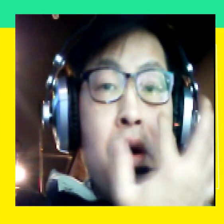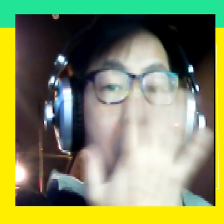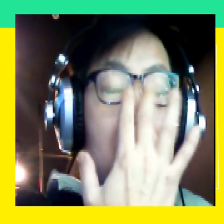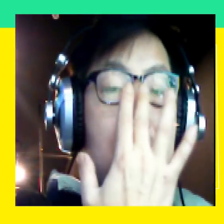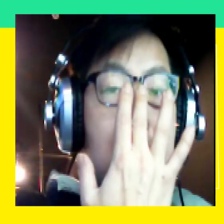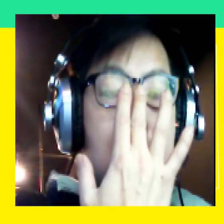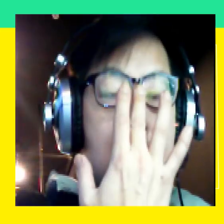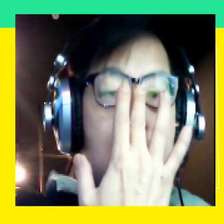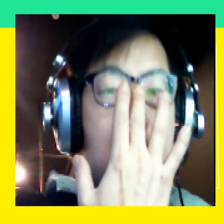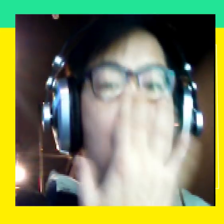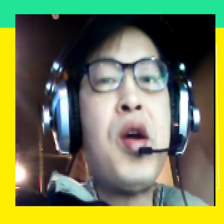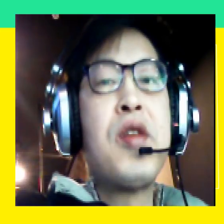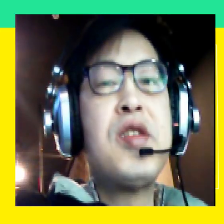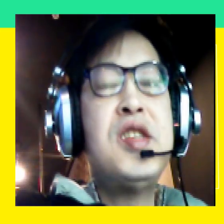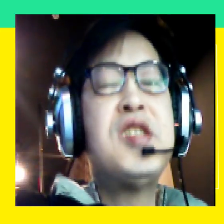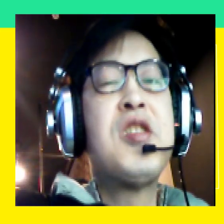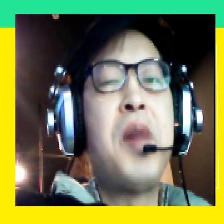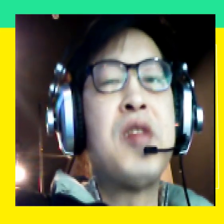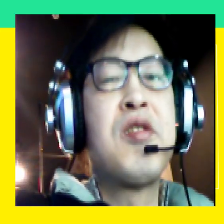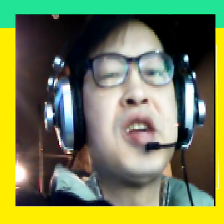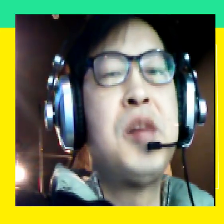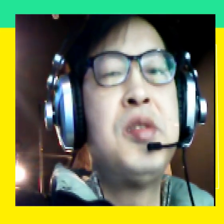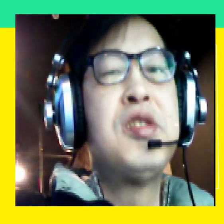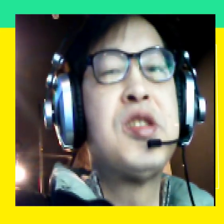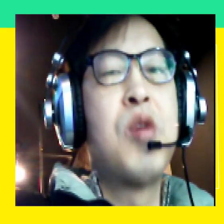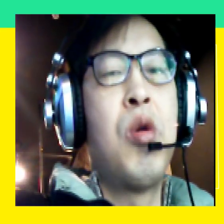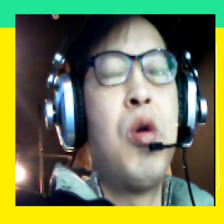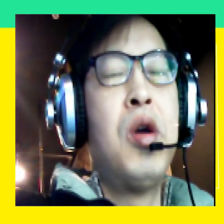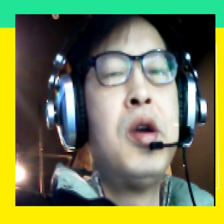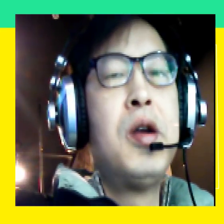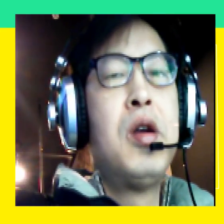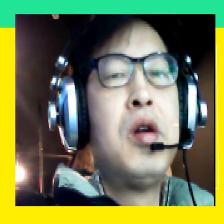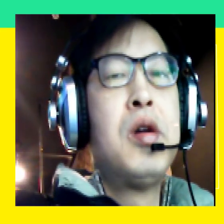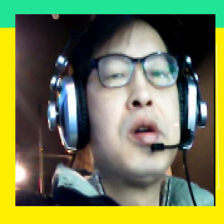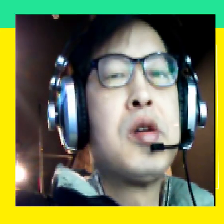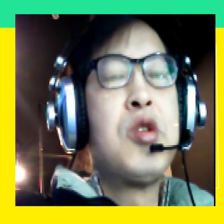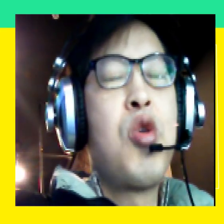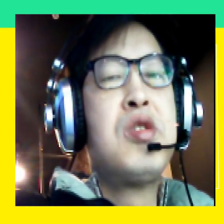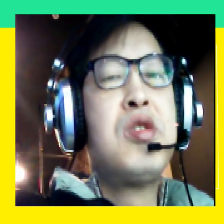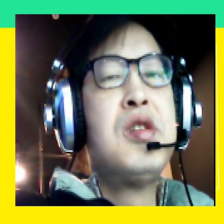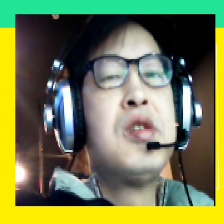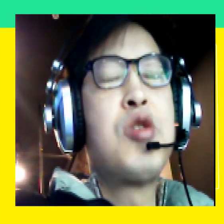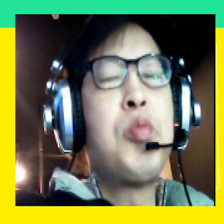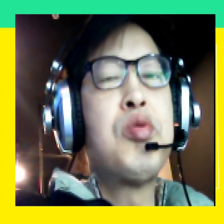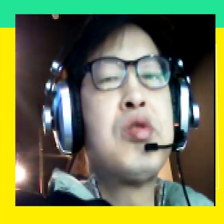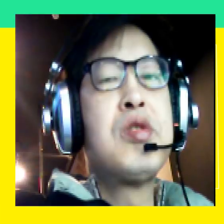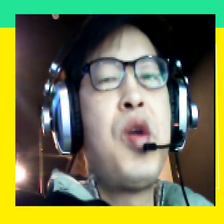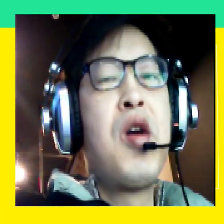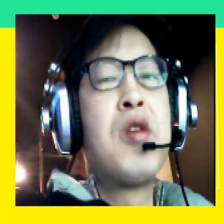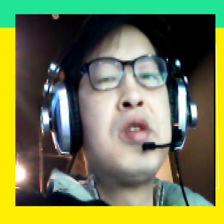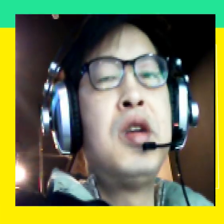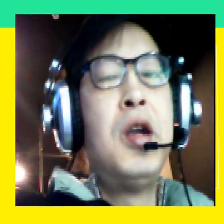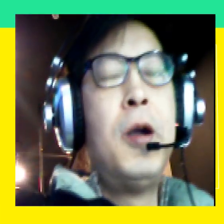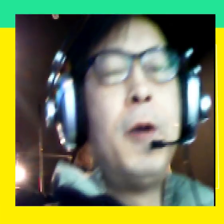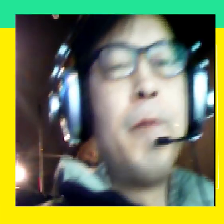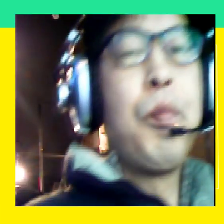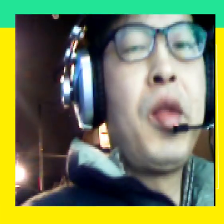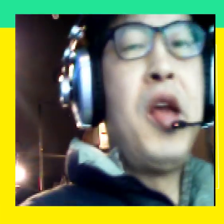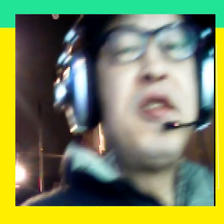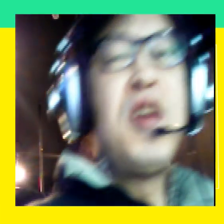네이버 소프트웨어에서 인증을 받은 거니까 믿으시고, 그리고 그